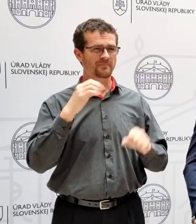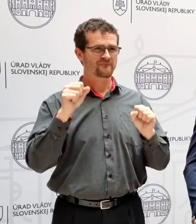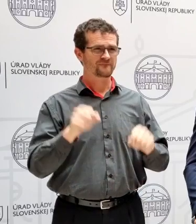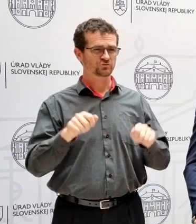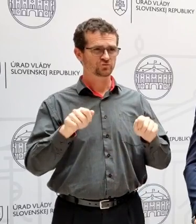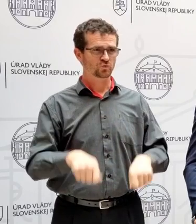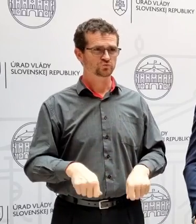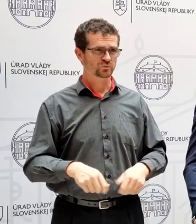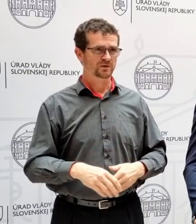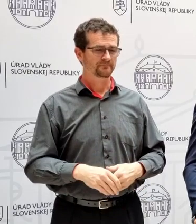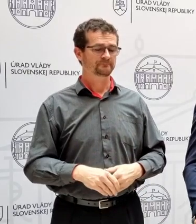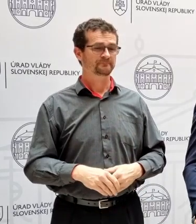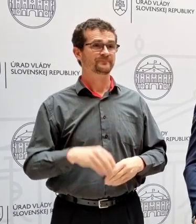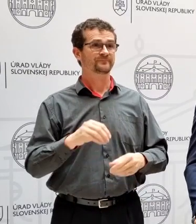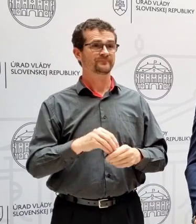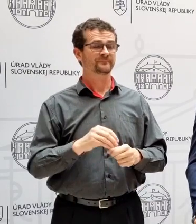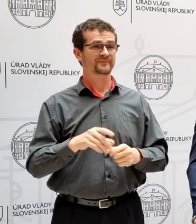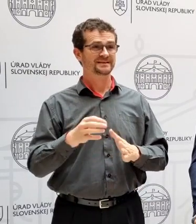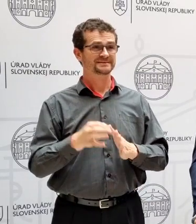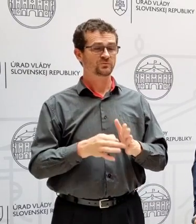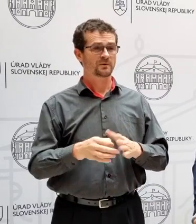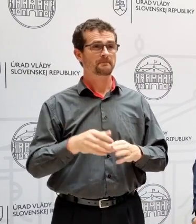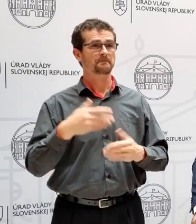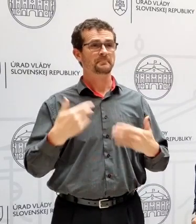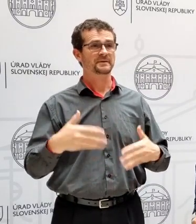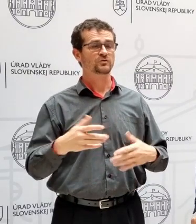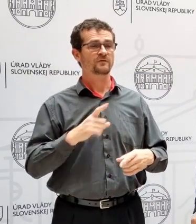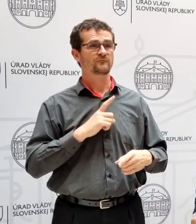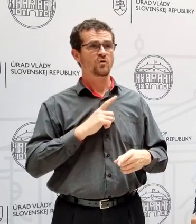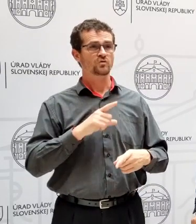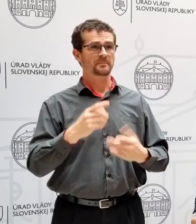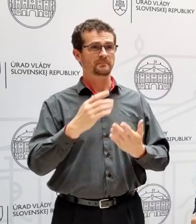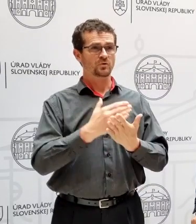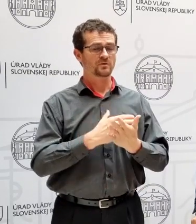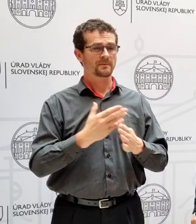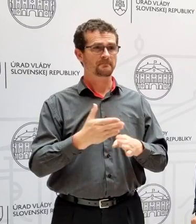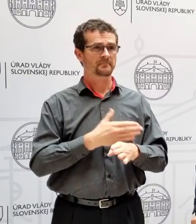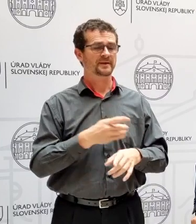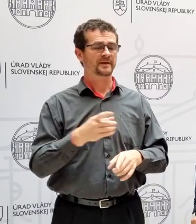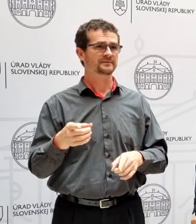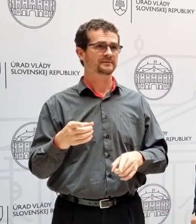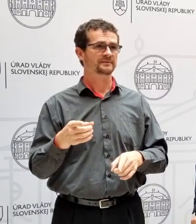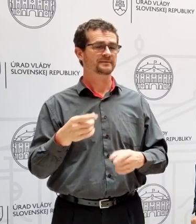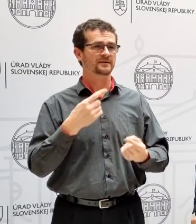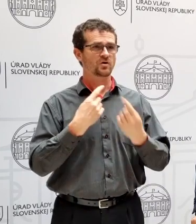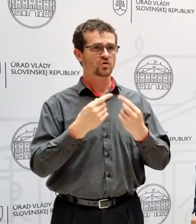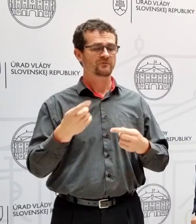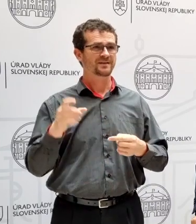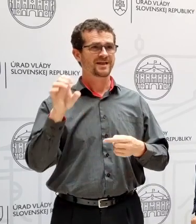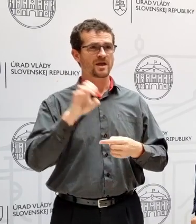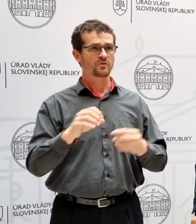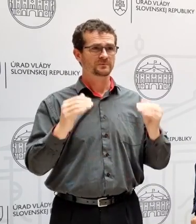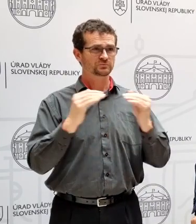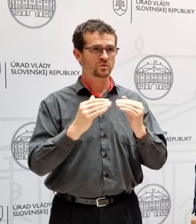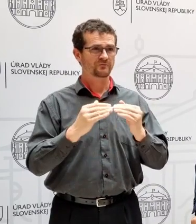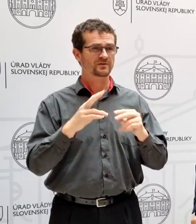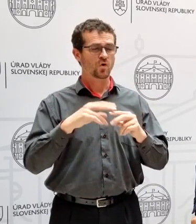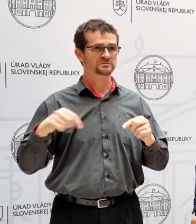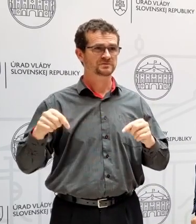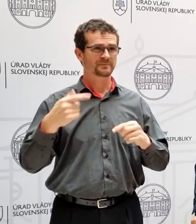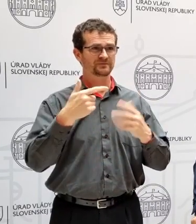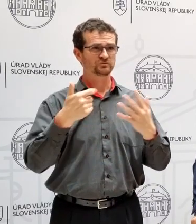vážne rozhodnutie. A v takejto situácii uprednostniť svoj osobný program pred rokovaním na európskej úrovni s